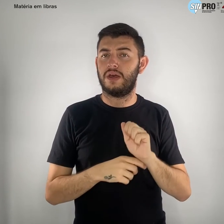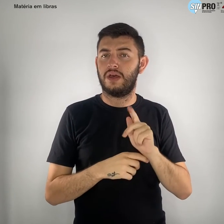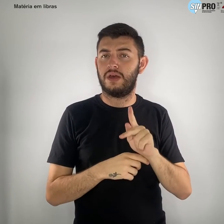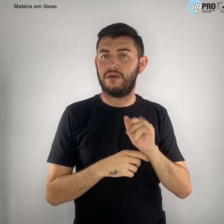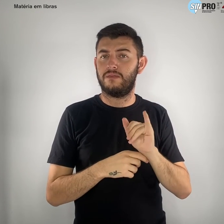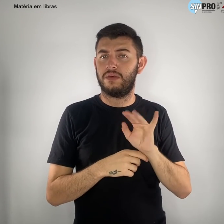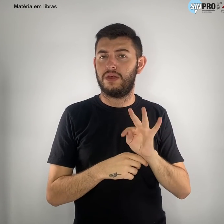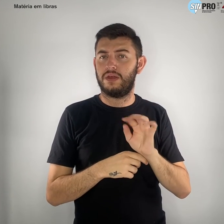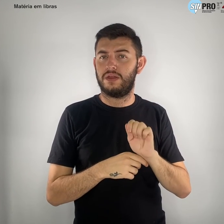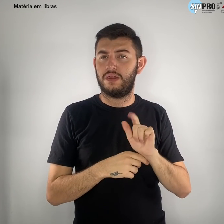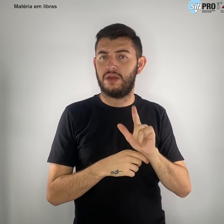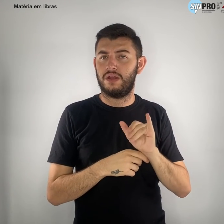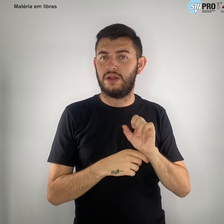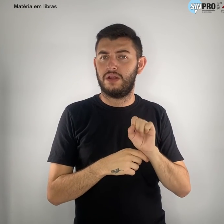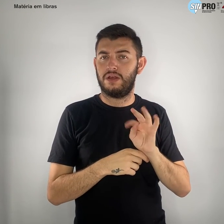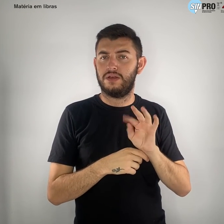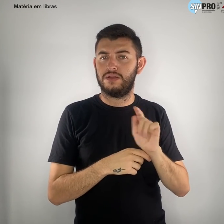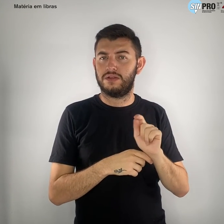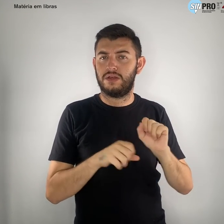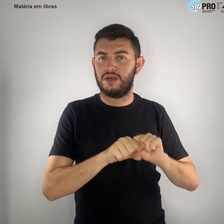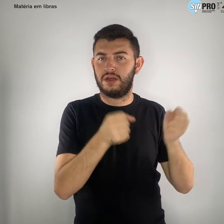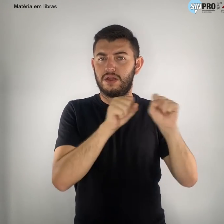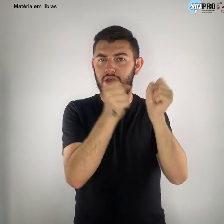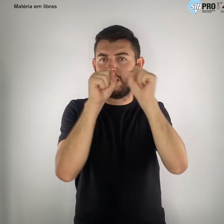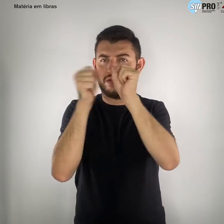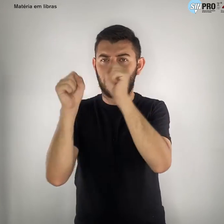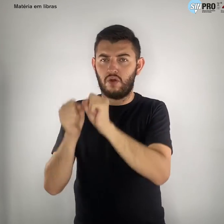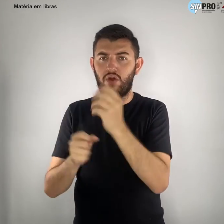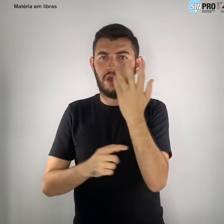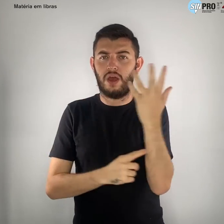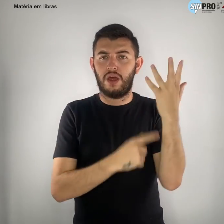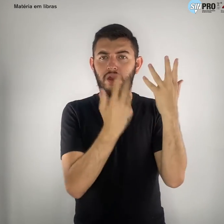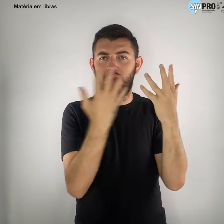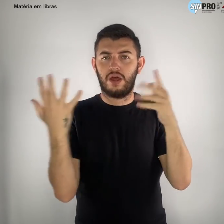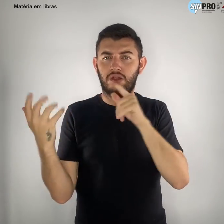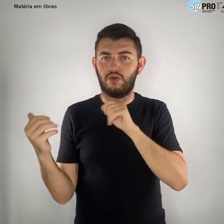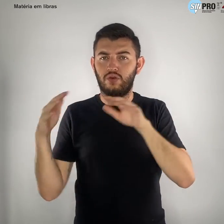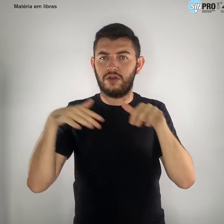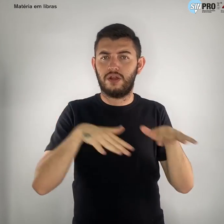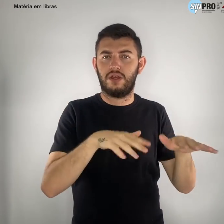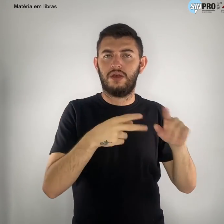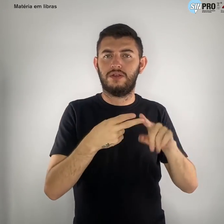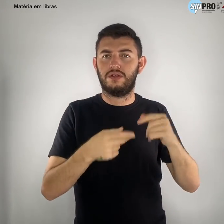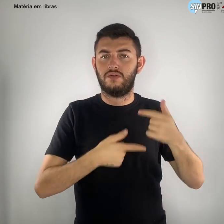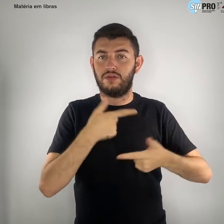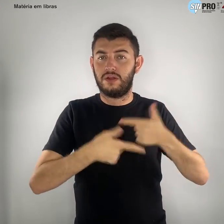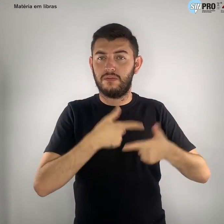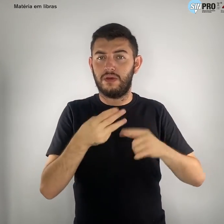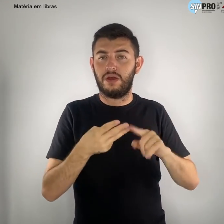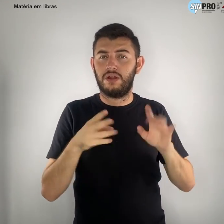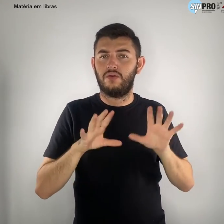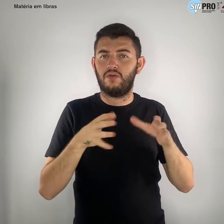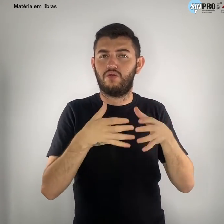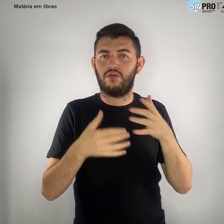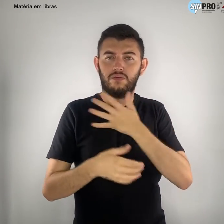destrói o trabalho e destrói a classe trabalhadora, especialmente pessoas pobres,